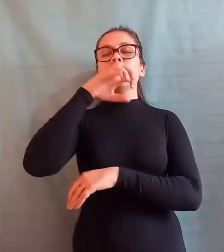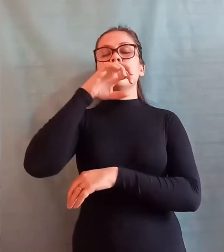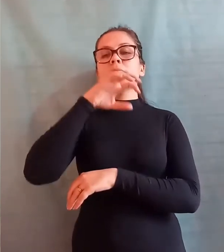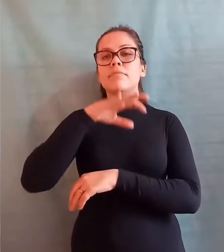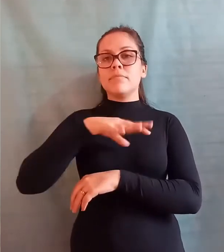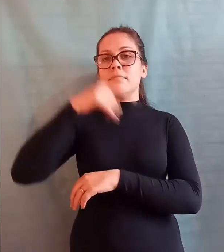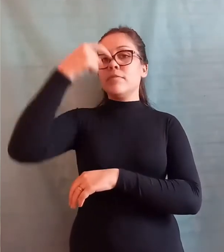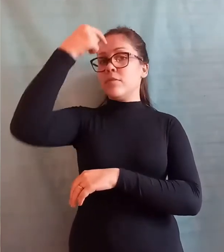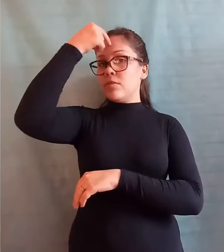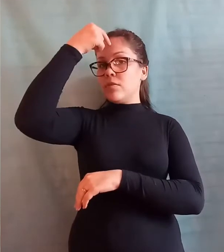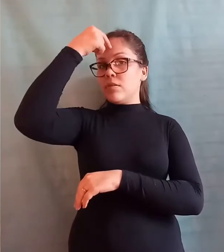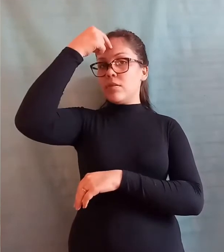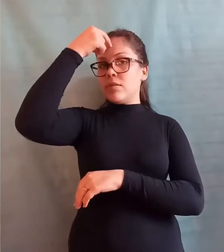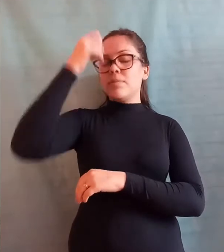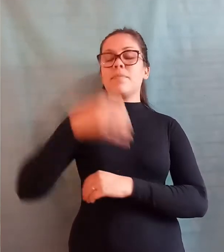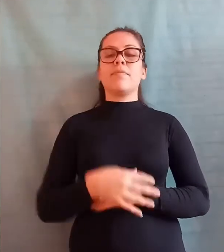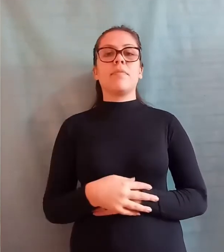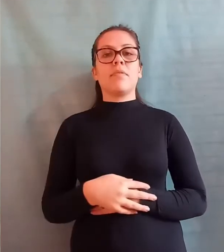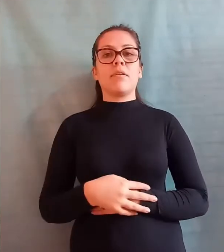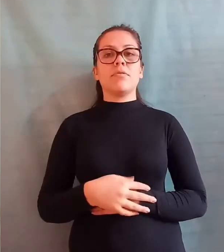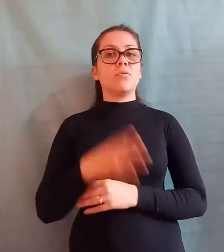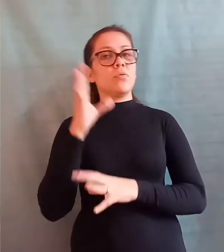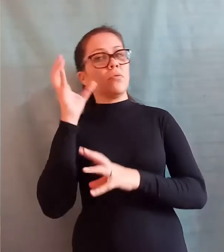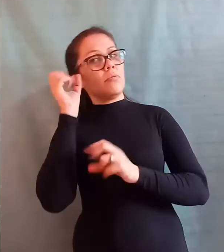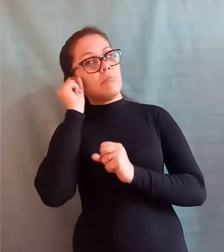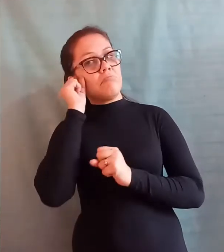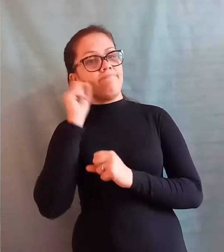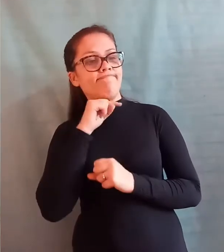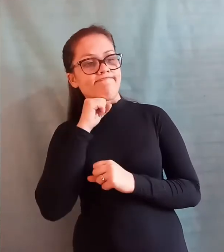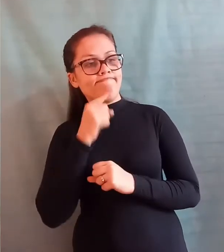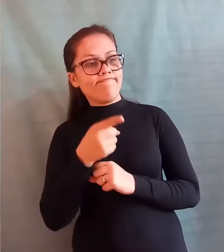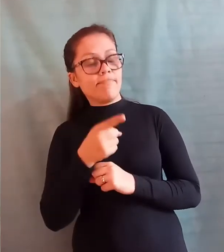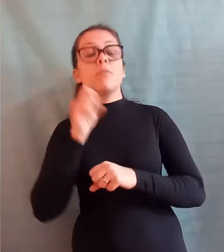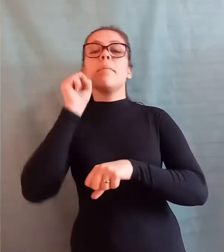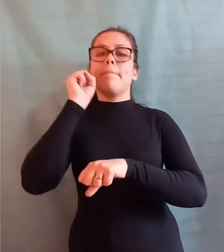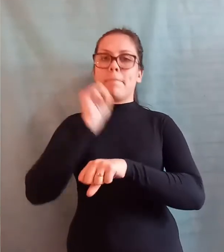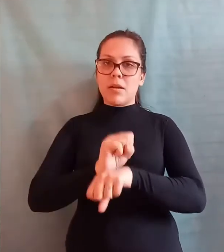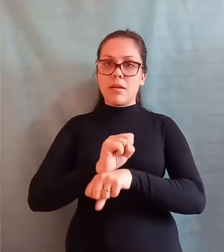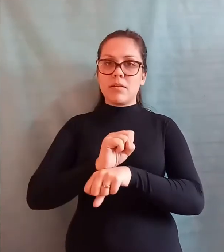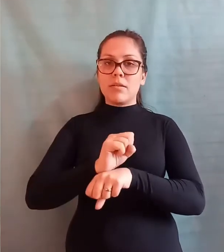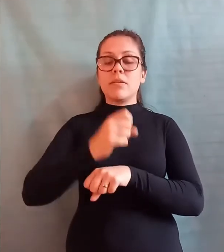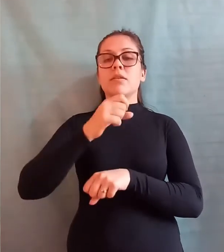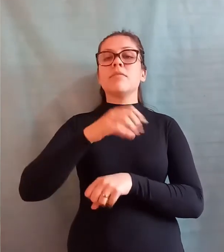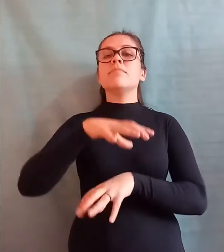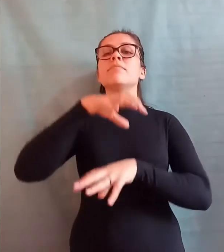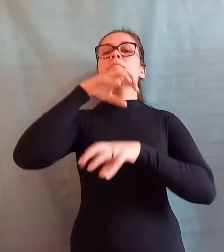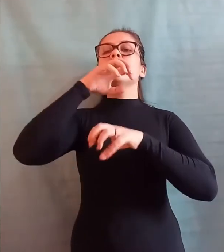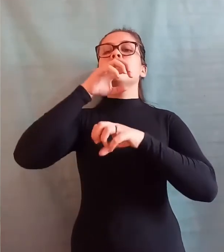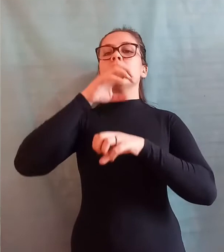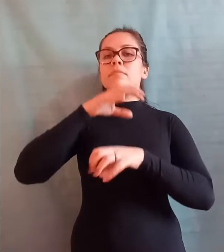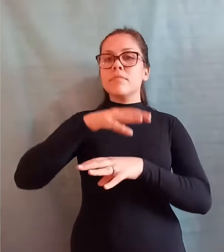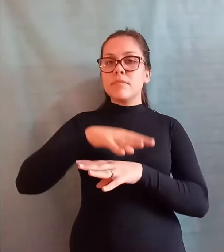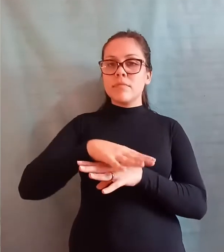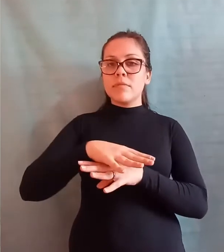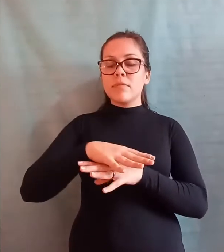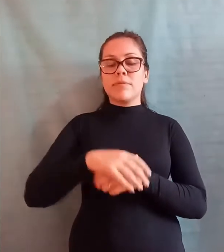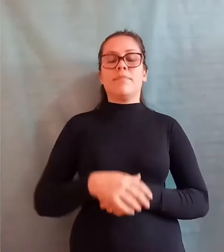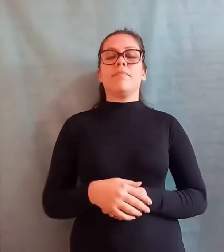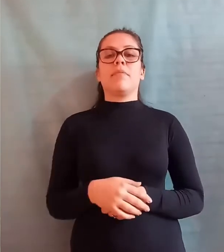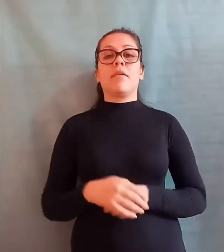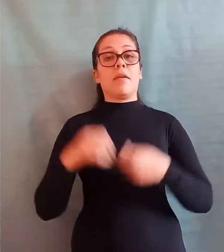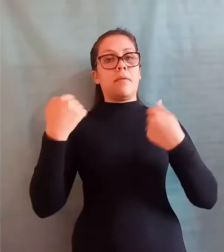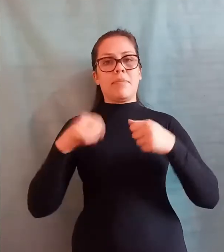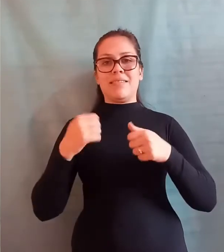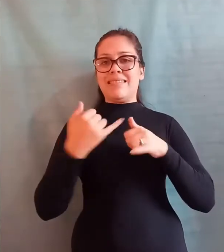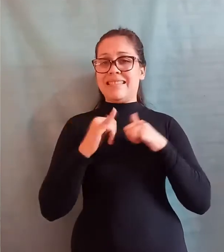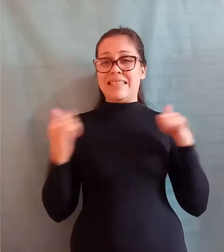respiração consciente. Não consegue dormir? Pare e faça uma respiração consciente. Precisa de